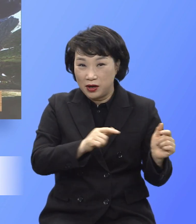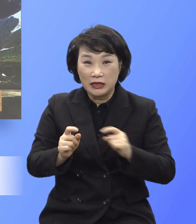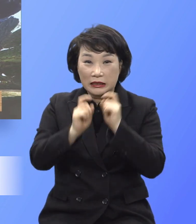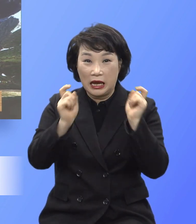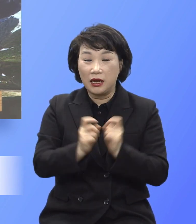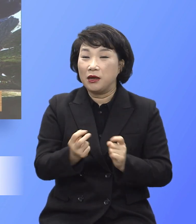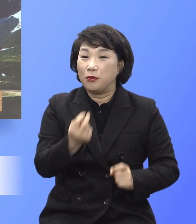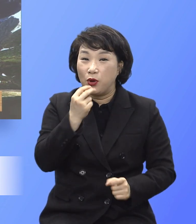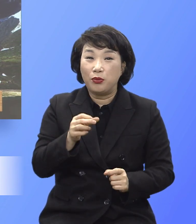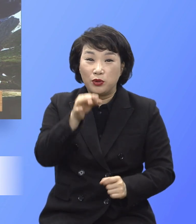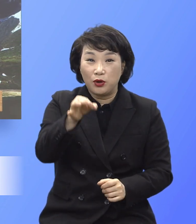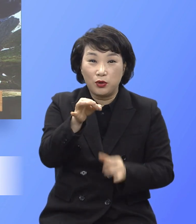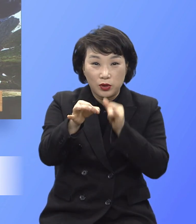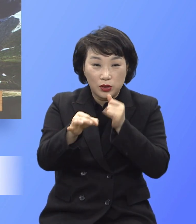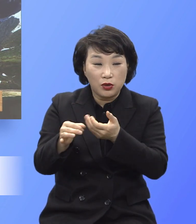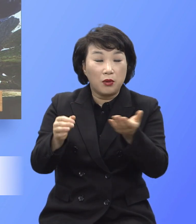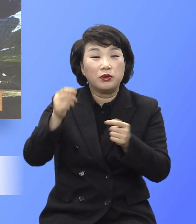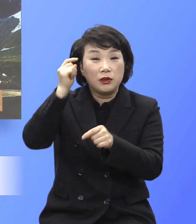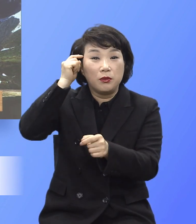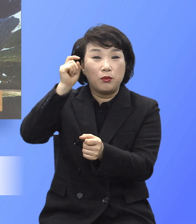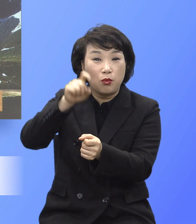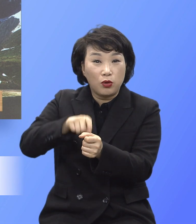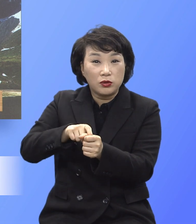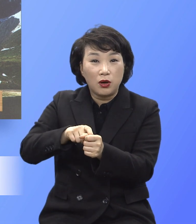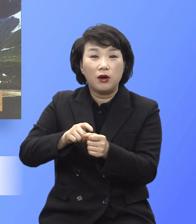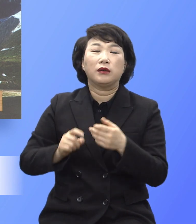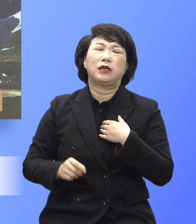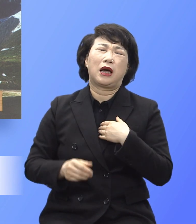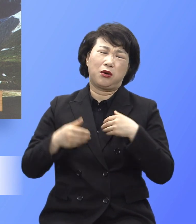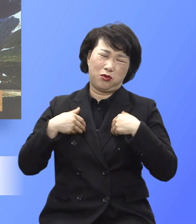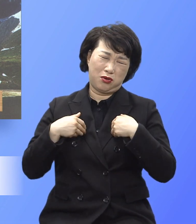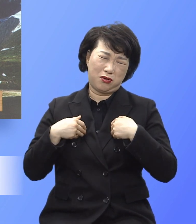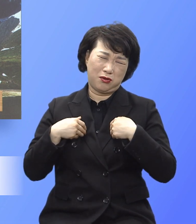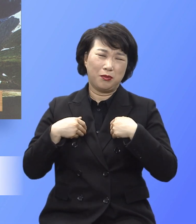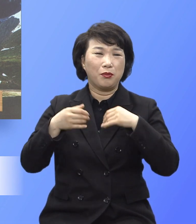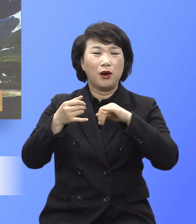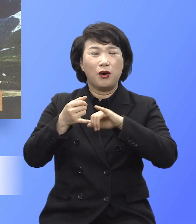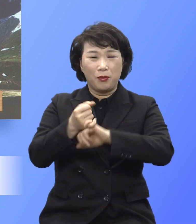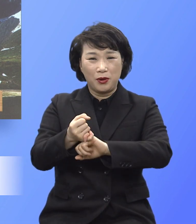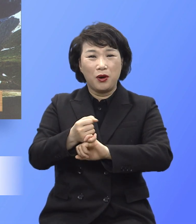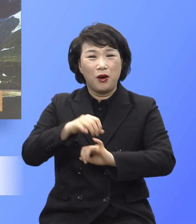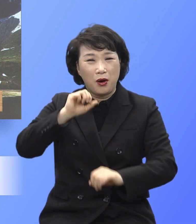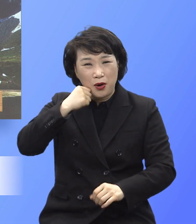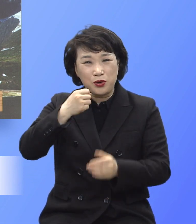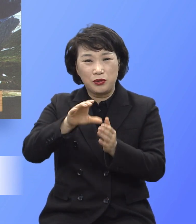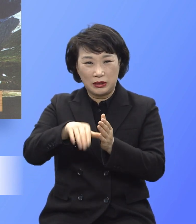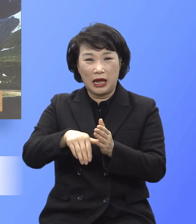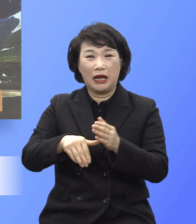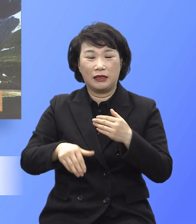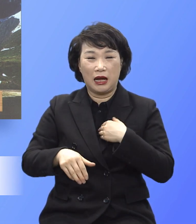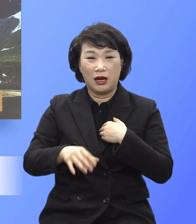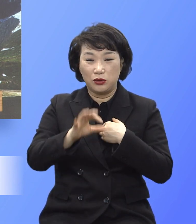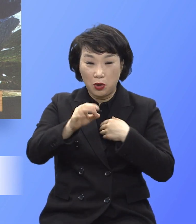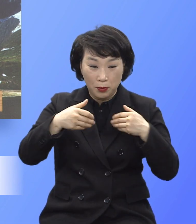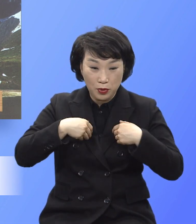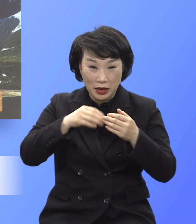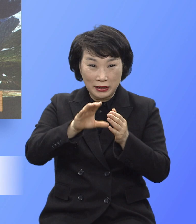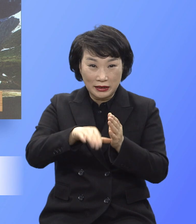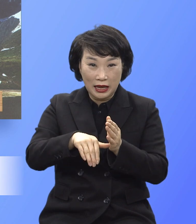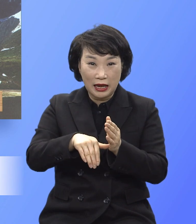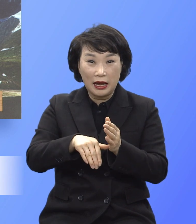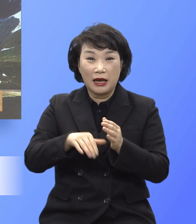보험도 들고 오는 이유가 뭐냐? 내가 가장 극한 환경 속에서 돈이 필요할